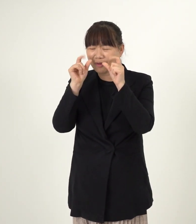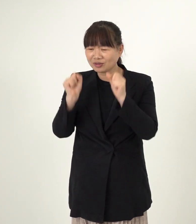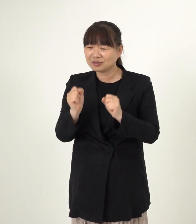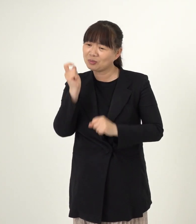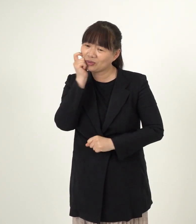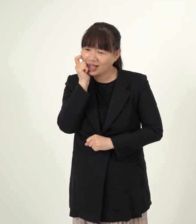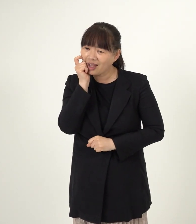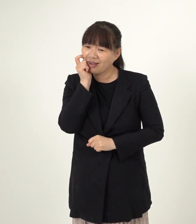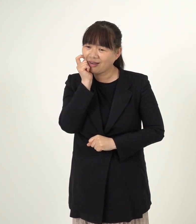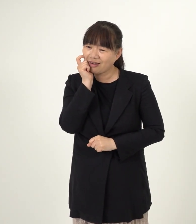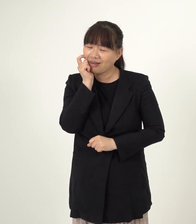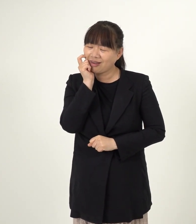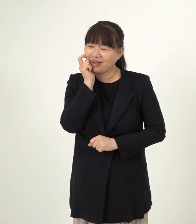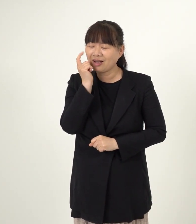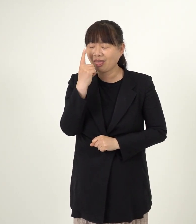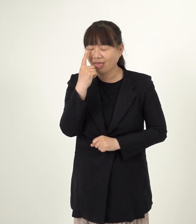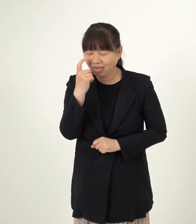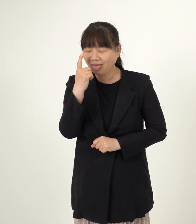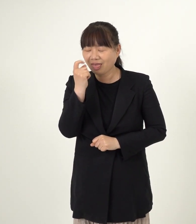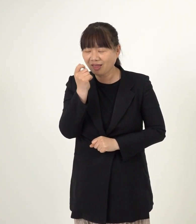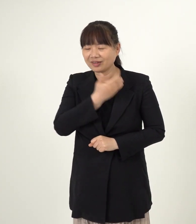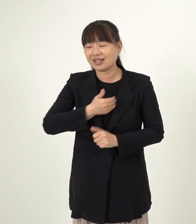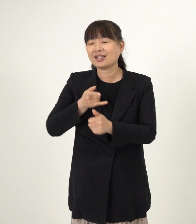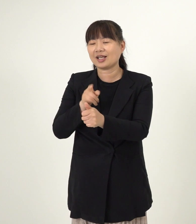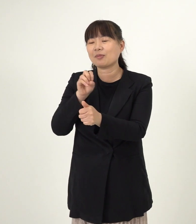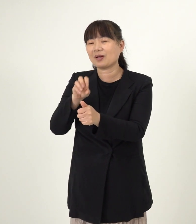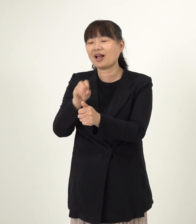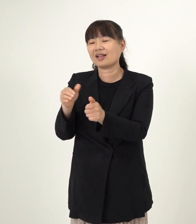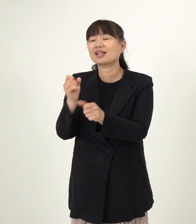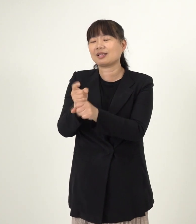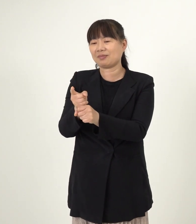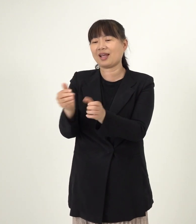없더냐? 졸고 있던 제자들에게.